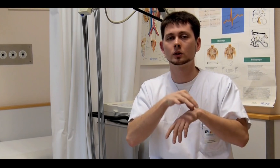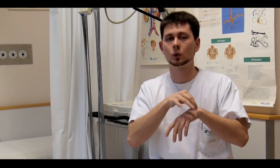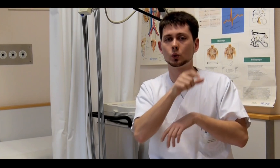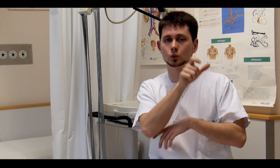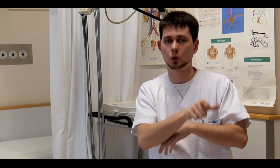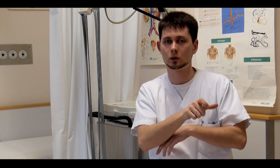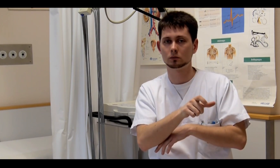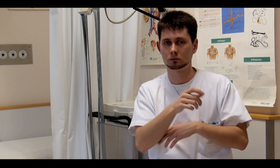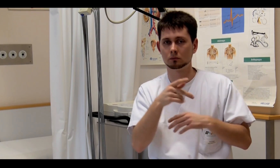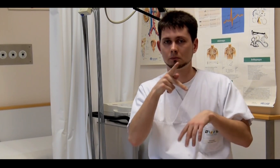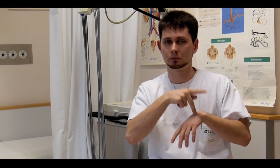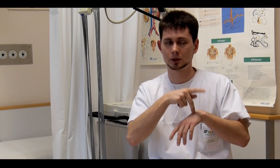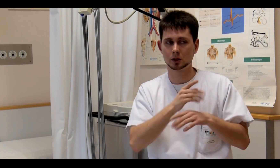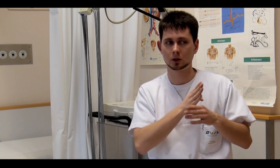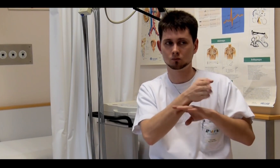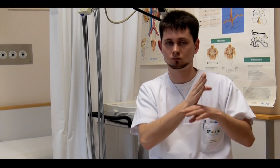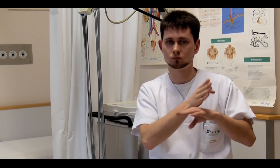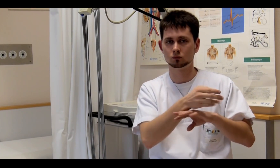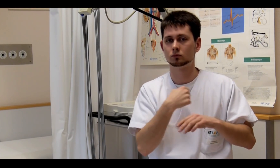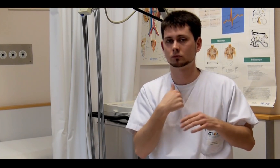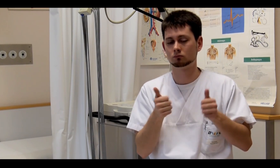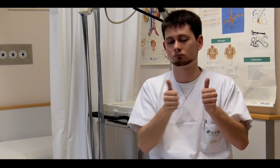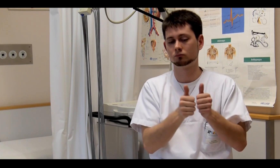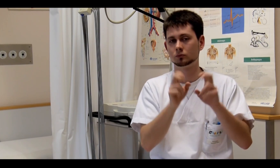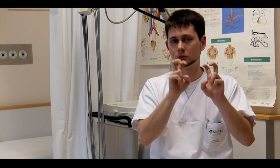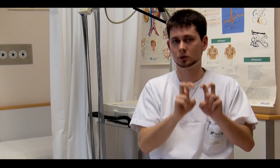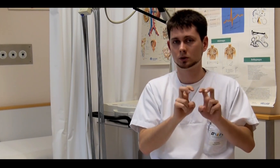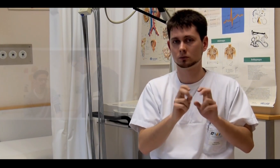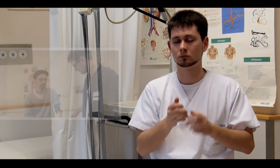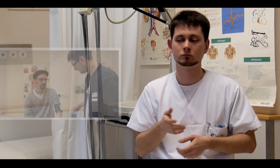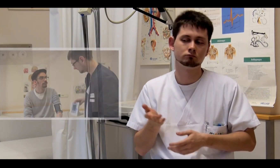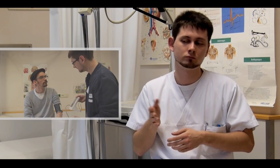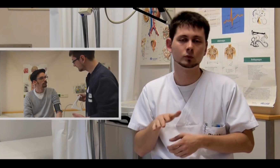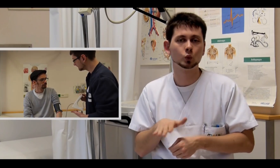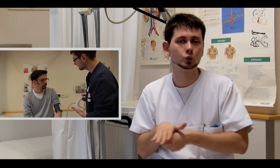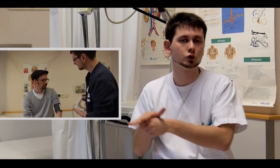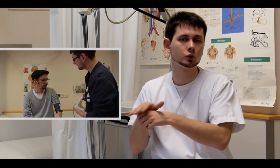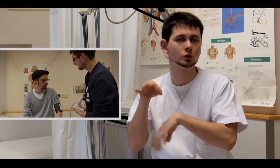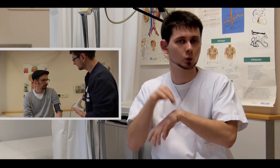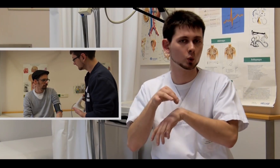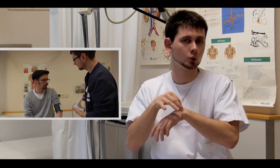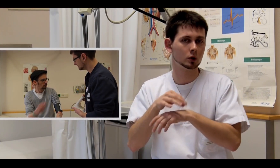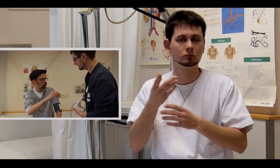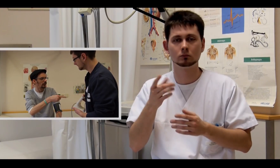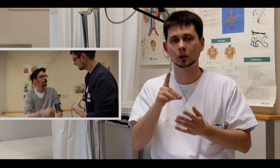Ich begleite gehörlose Patienten in unterschiedliche Abteilungen und unterstütze das ärztliche Personal. Zum